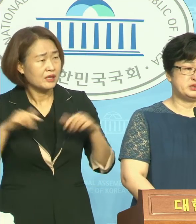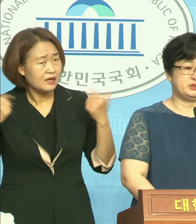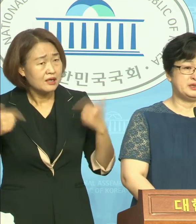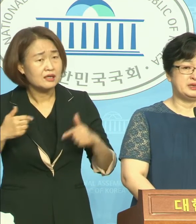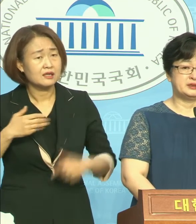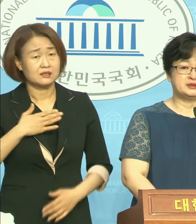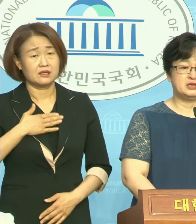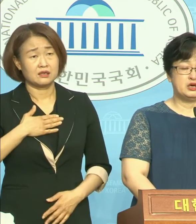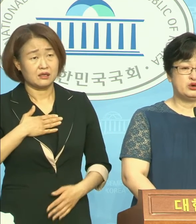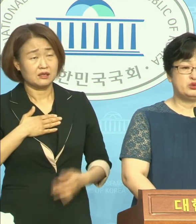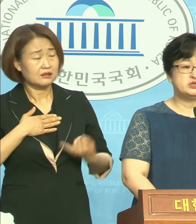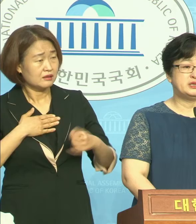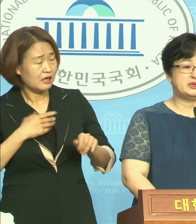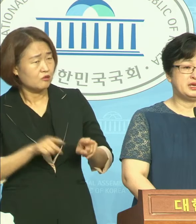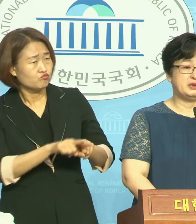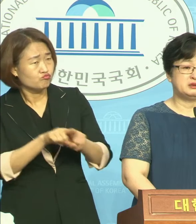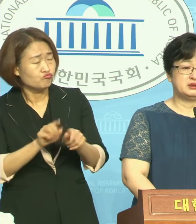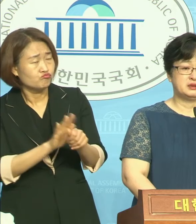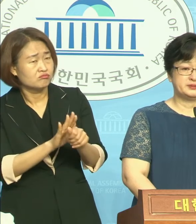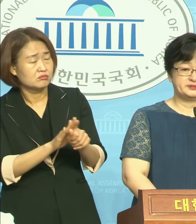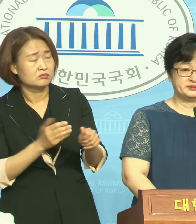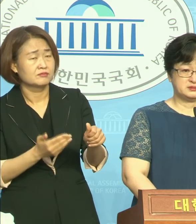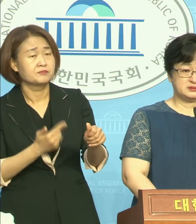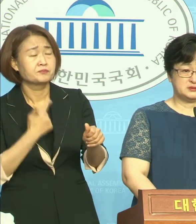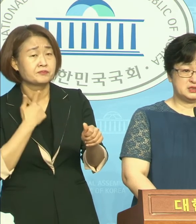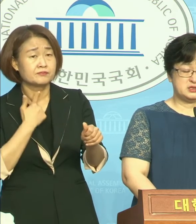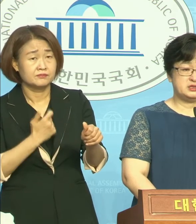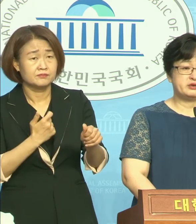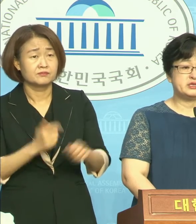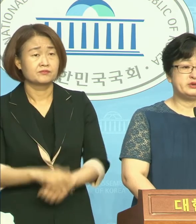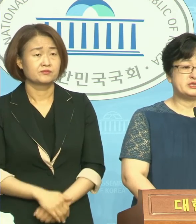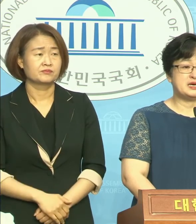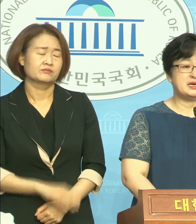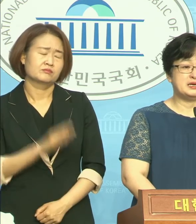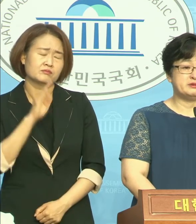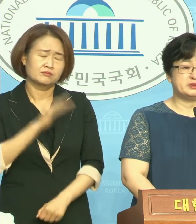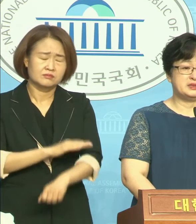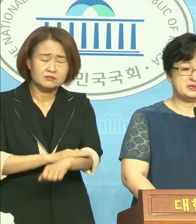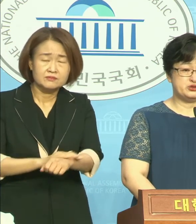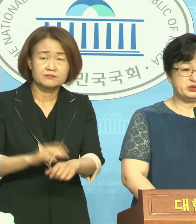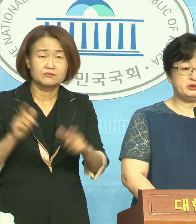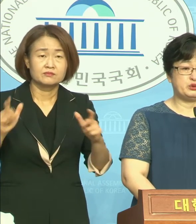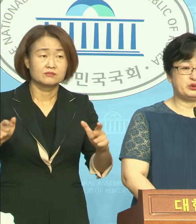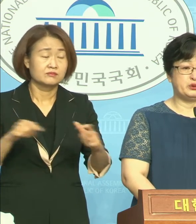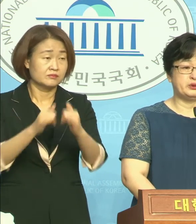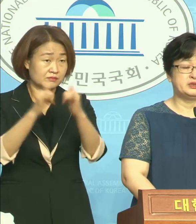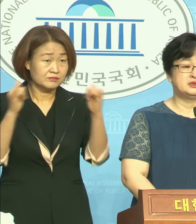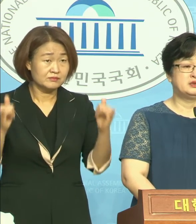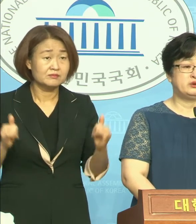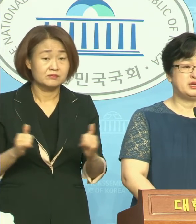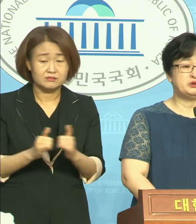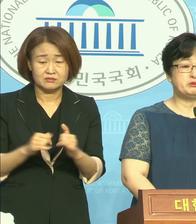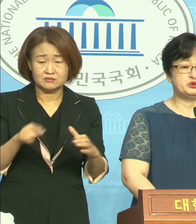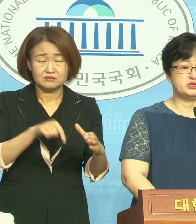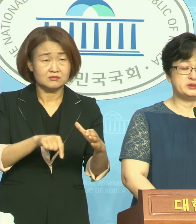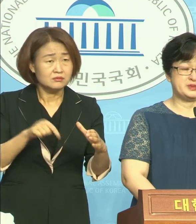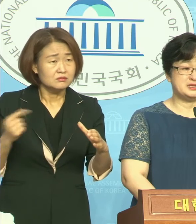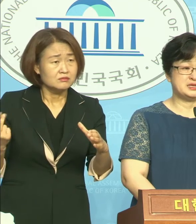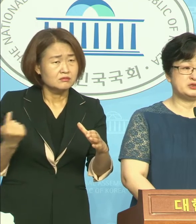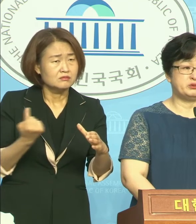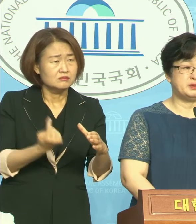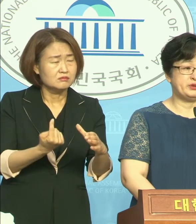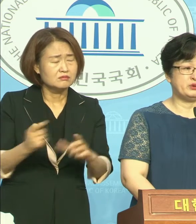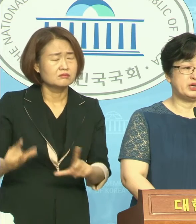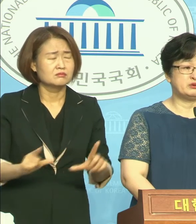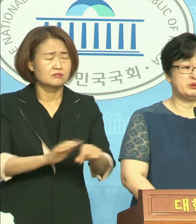있습니다 온전하게 지역사회에서 살아갈 수 있도록 활동보조 24시간